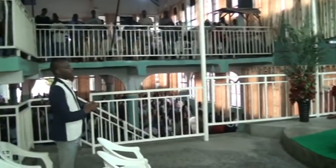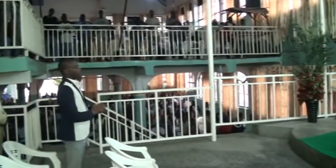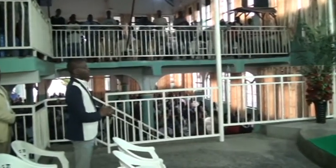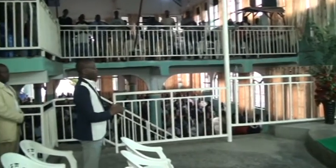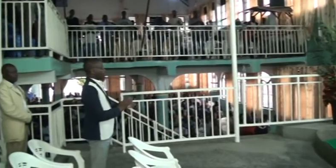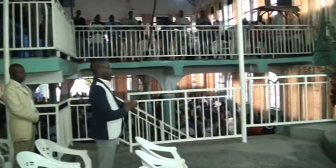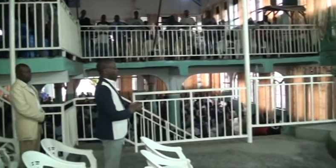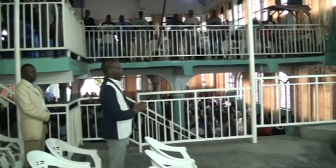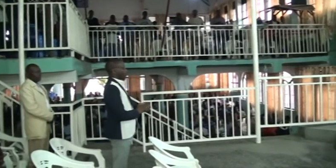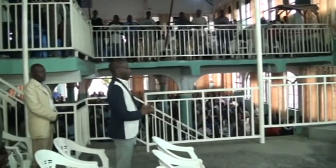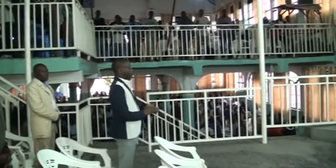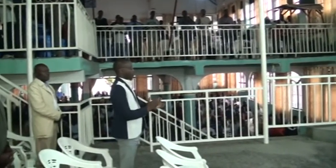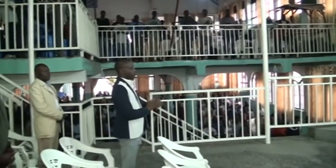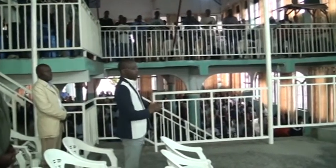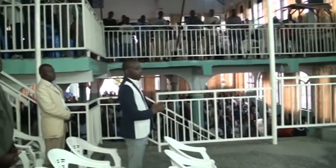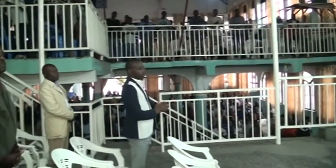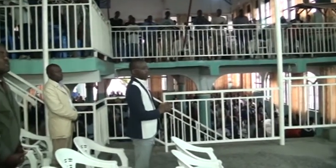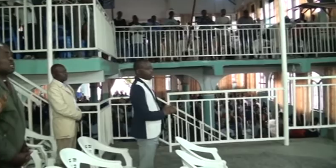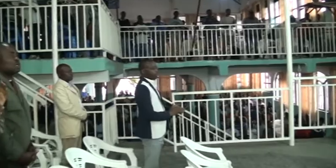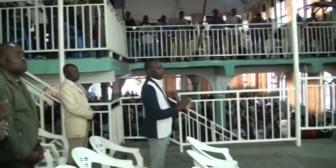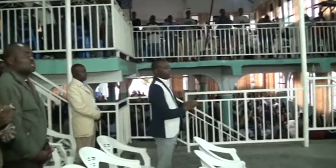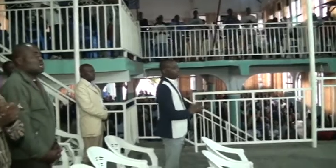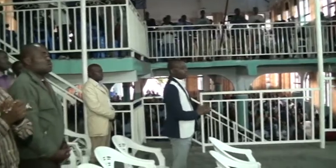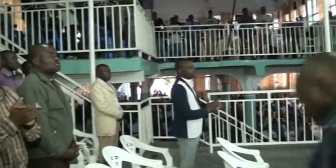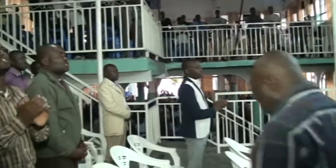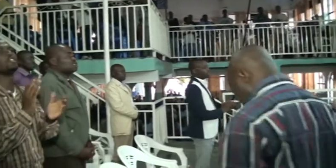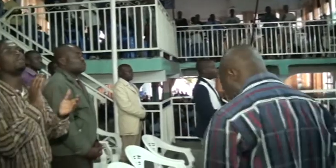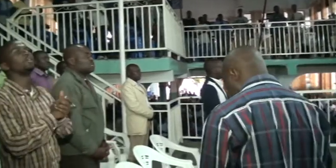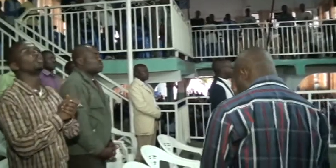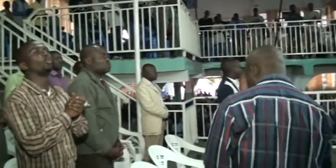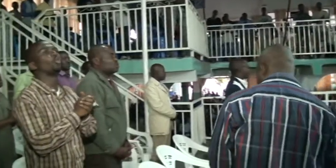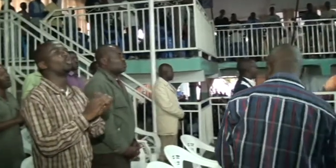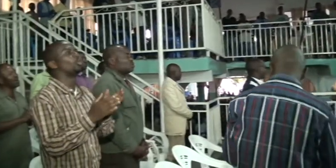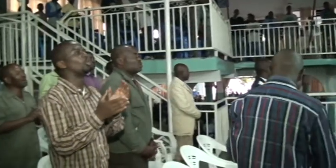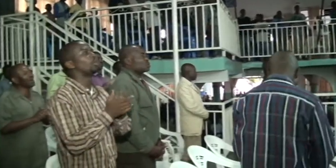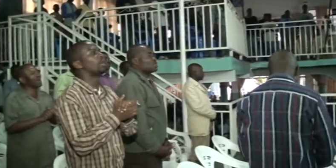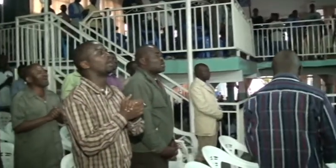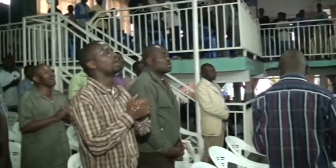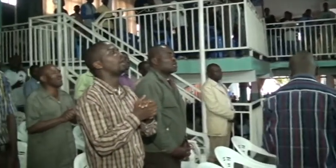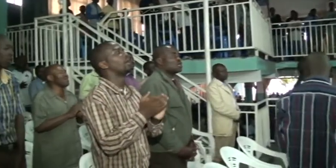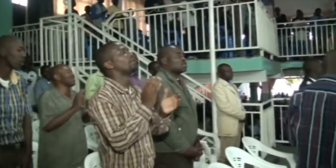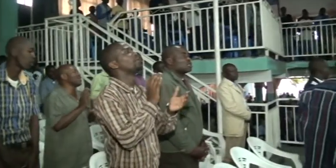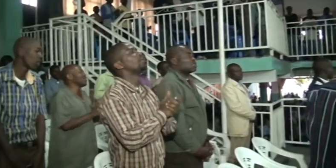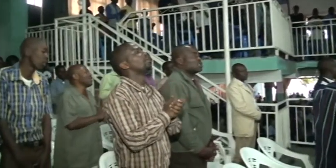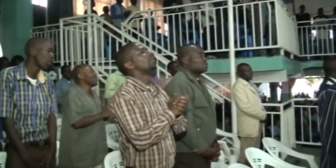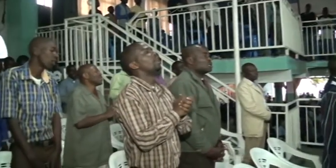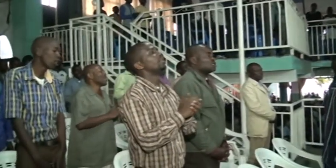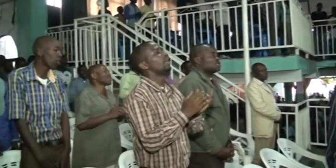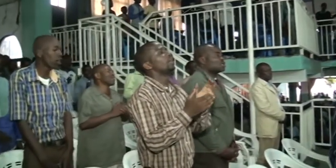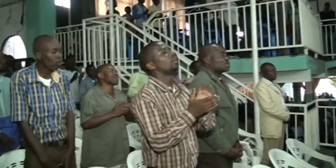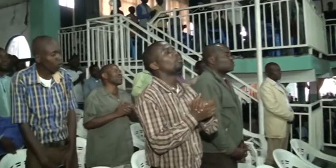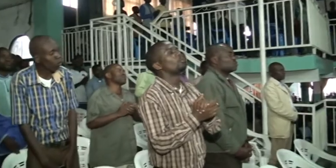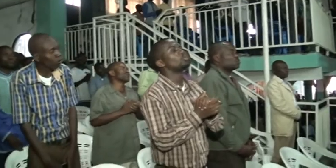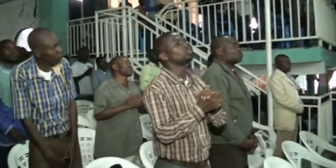Nafura na zambi zangu zambi zimeto sasa nataka